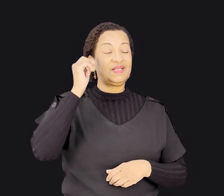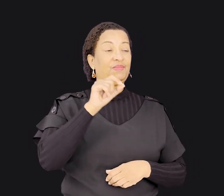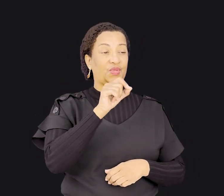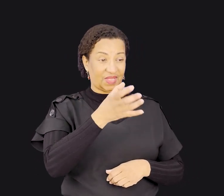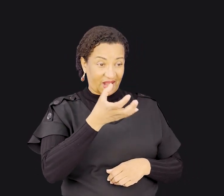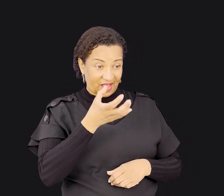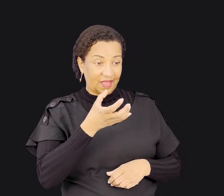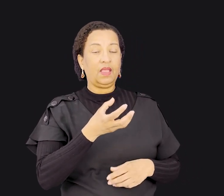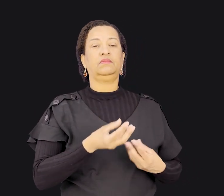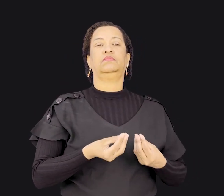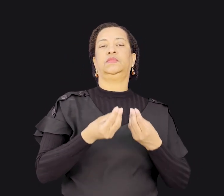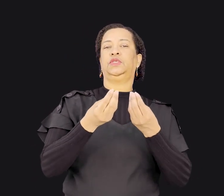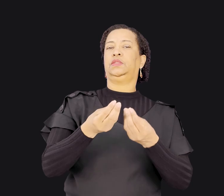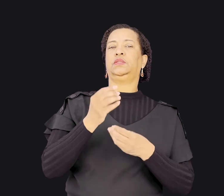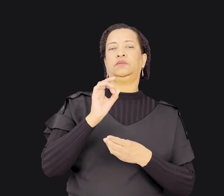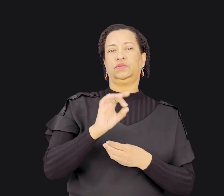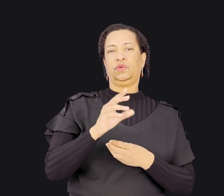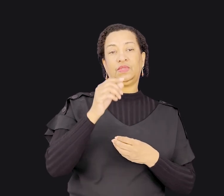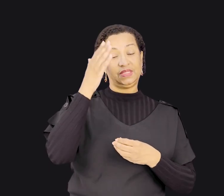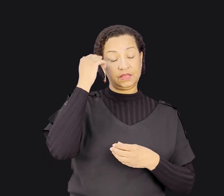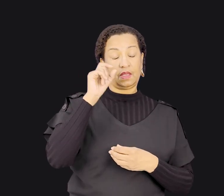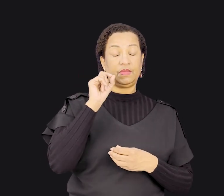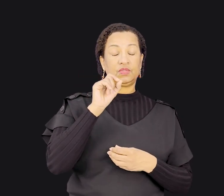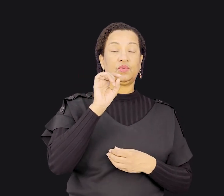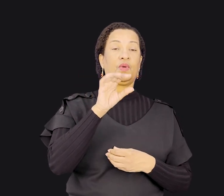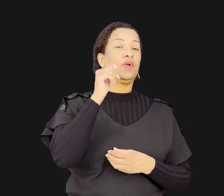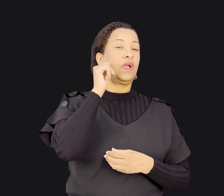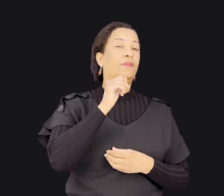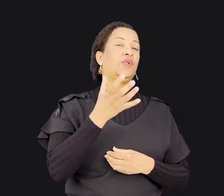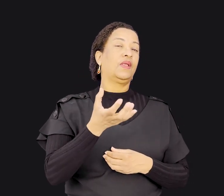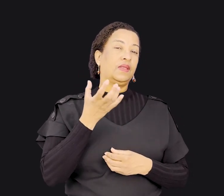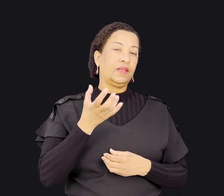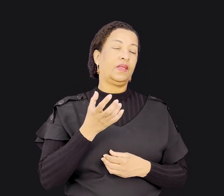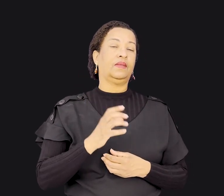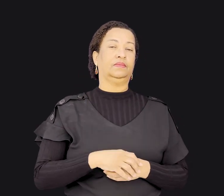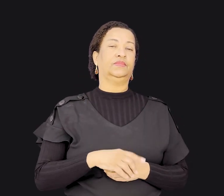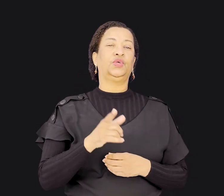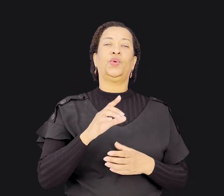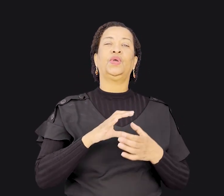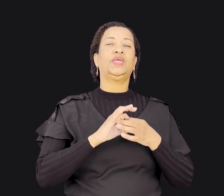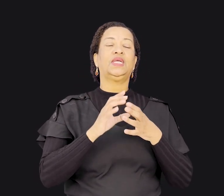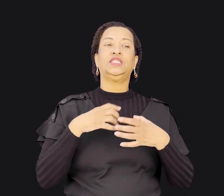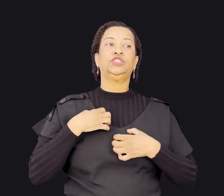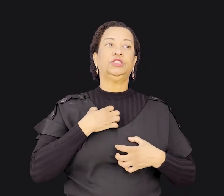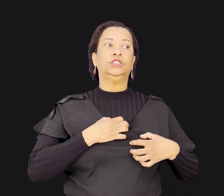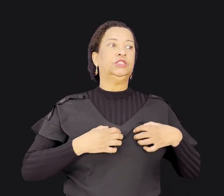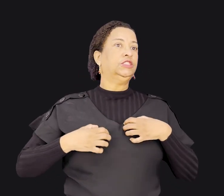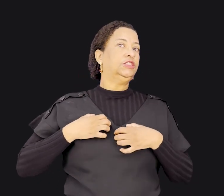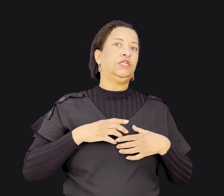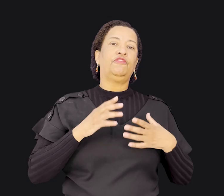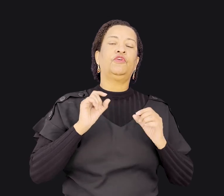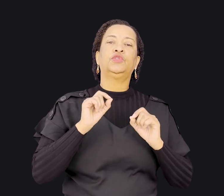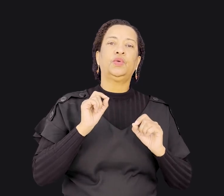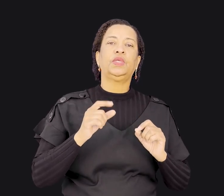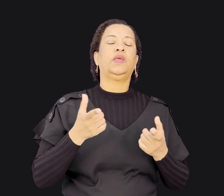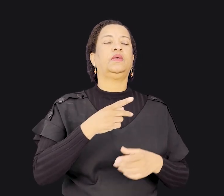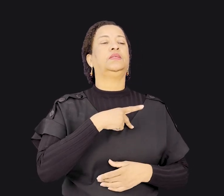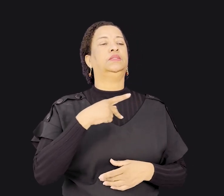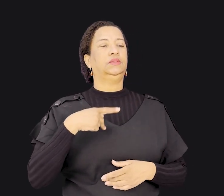quer. Saiba o que sua mulher quer. Saiba apenas o que a deixa contrariada e seja o pastor